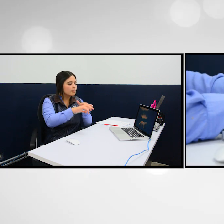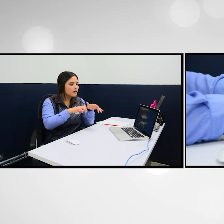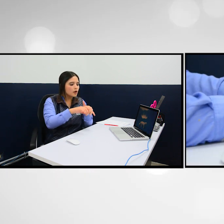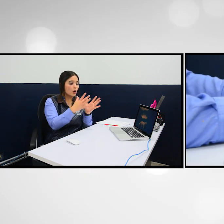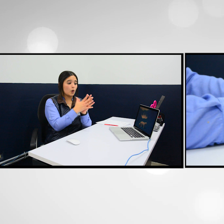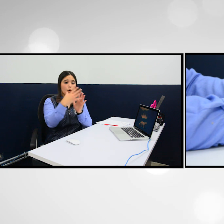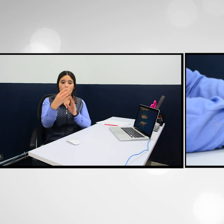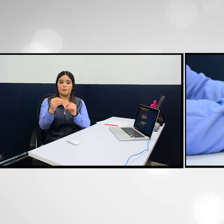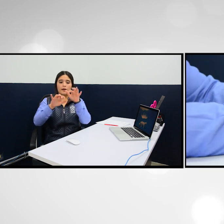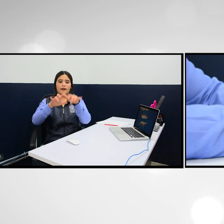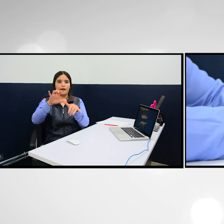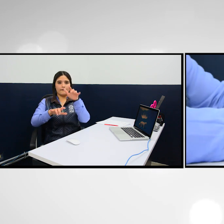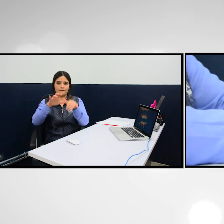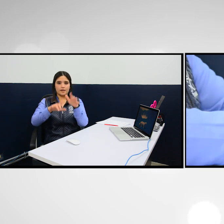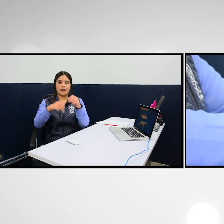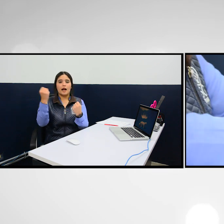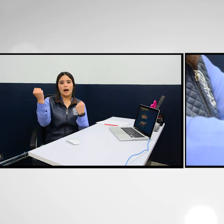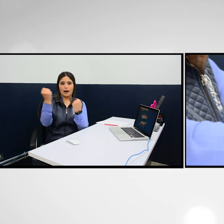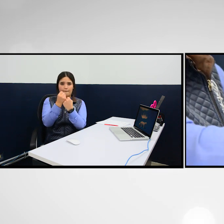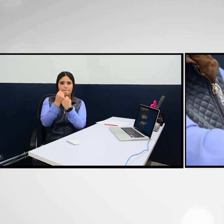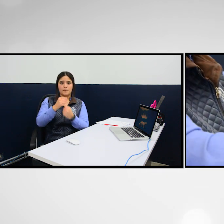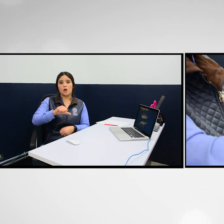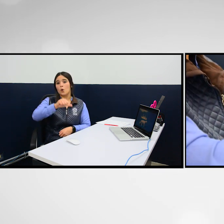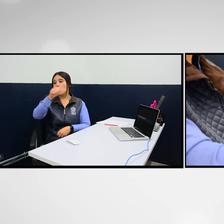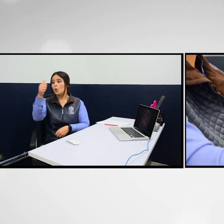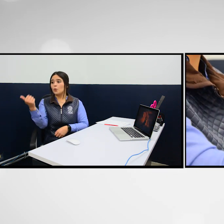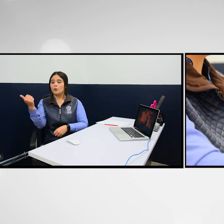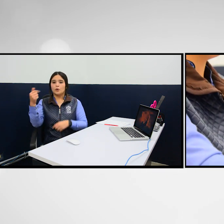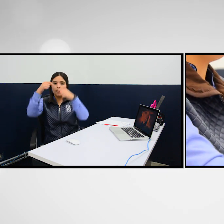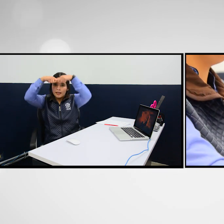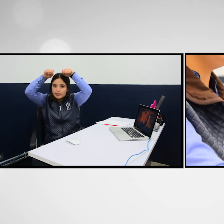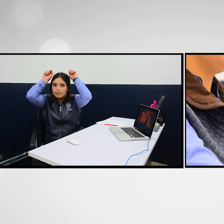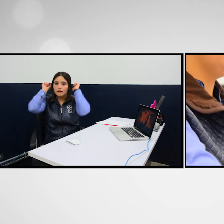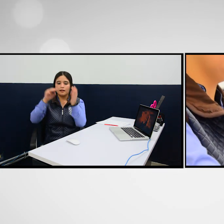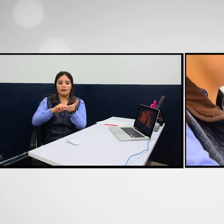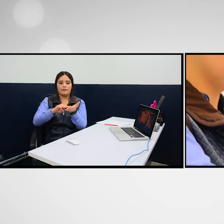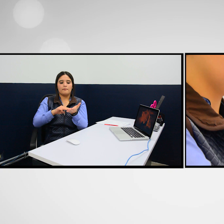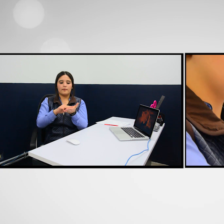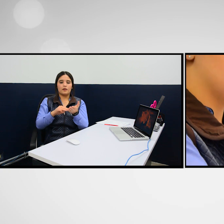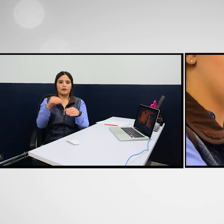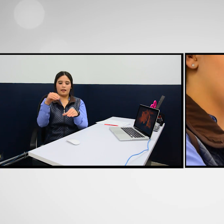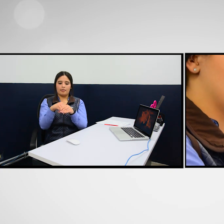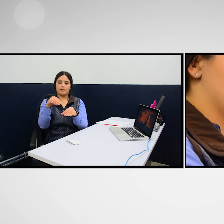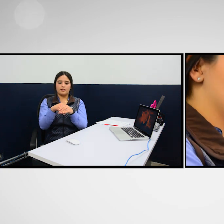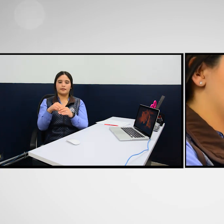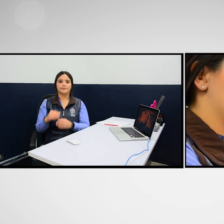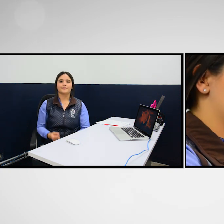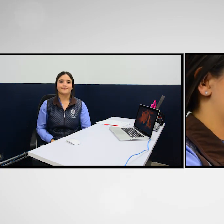banco, ordenarlas, archivar las facturas e ingresarlas al sistema. Y también apoyo